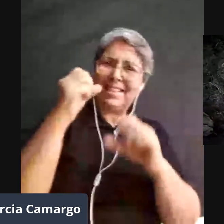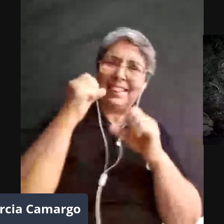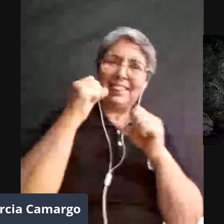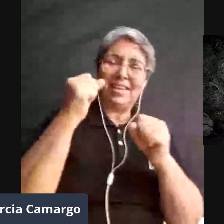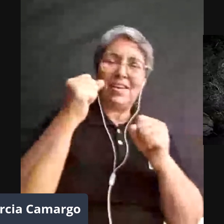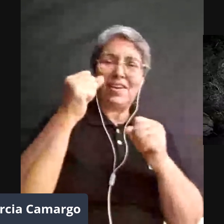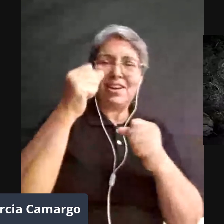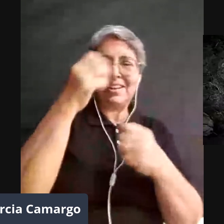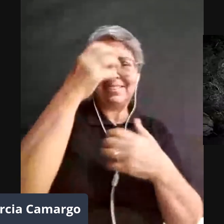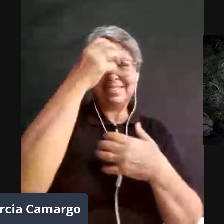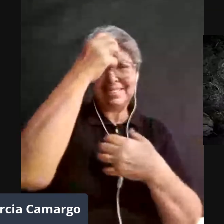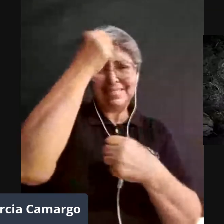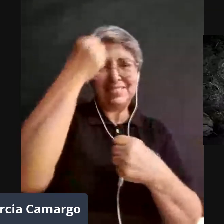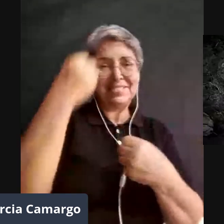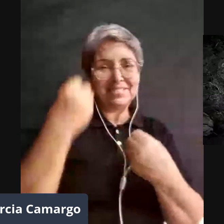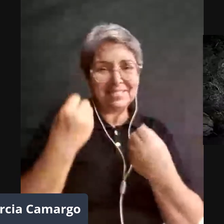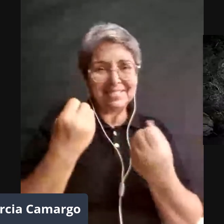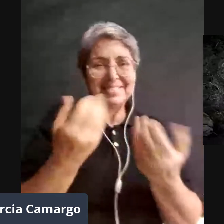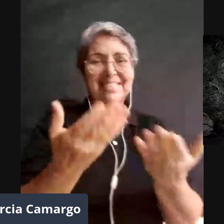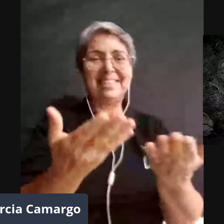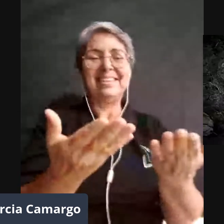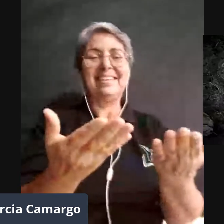vencer, justiça